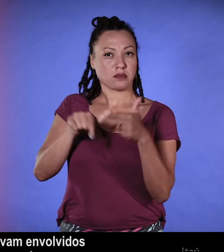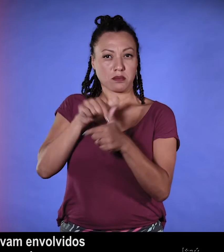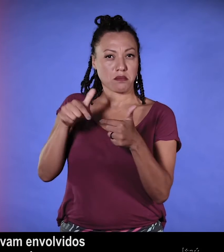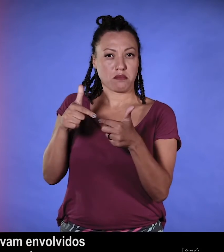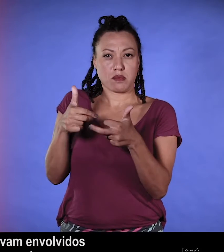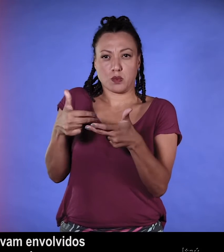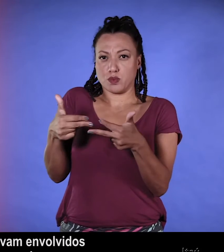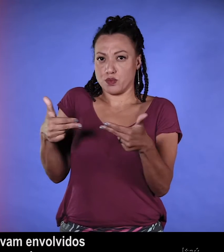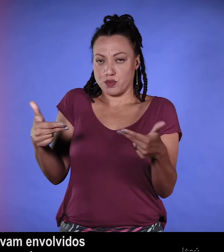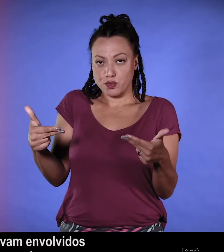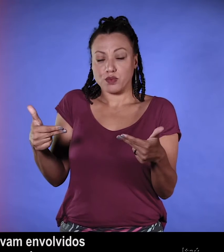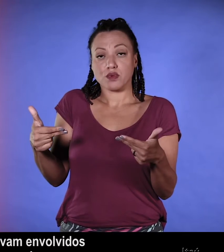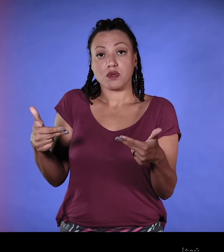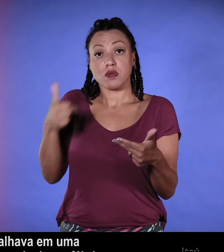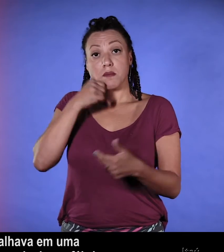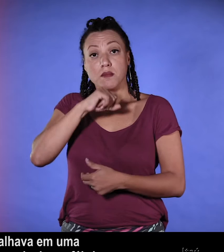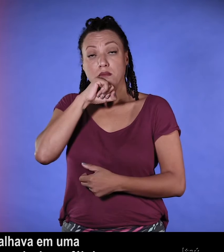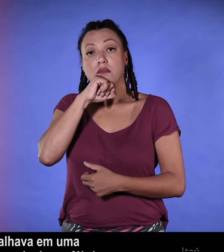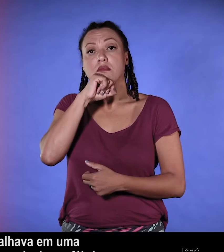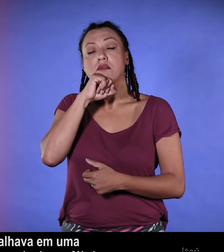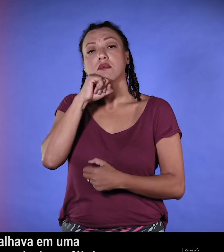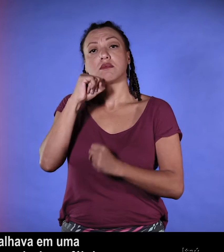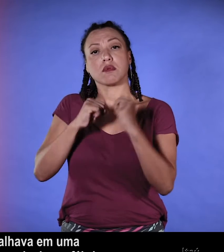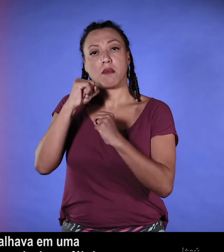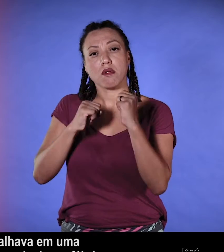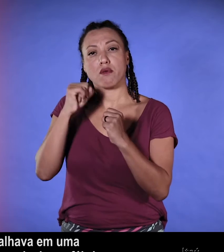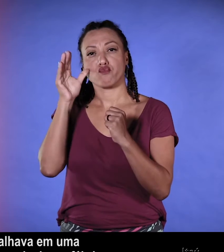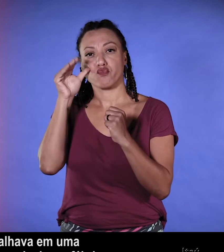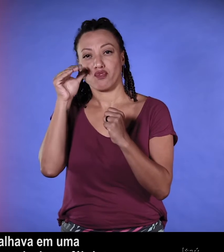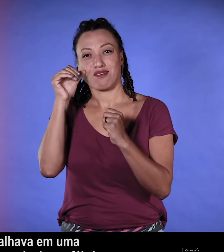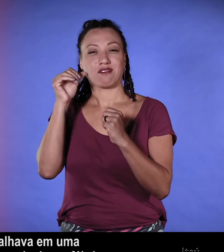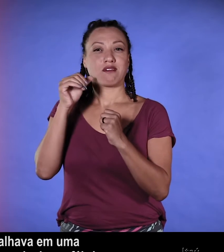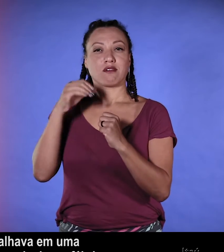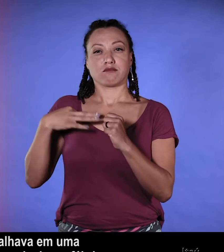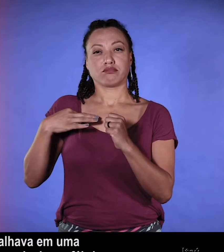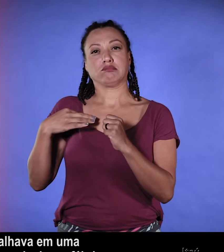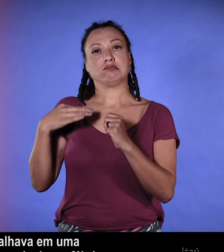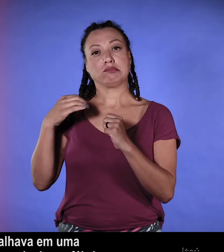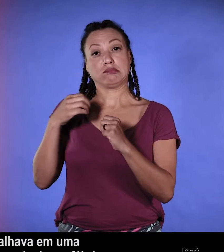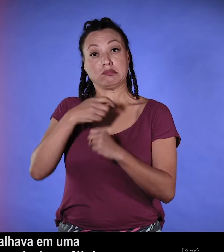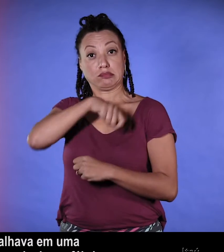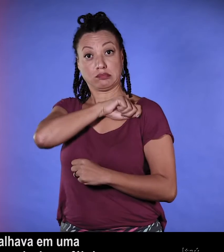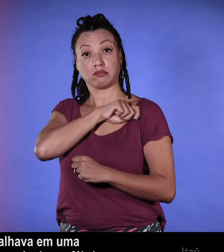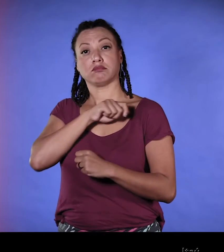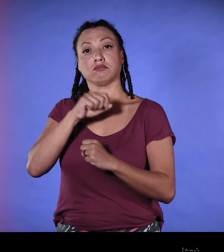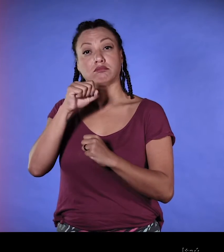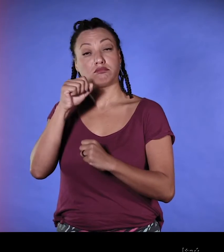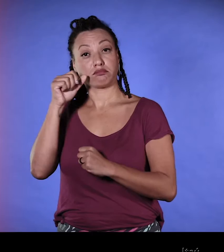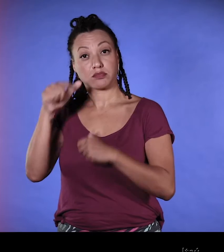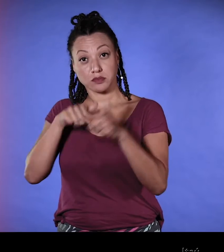envolvidos em diferentes coisas, minha mãe trabalhava numa fábrica textil e era delegada dessa